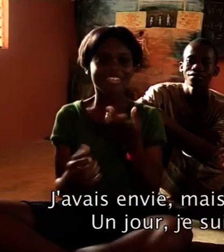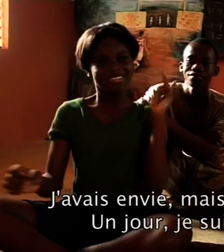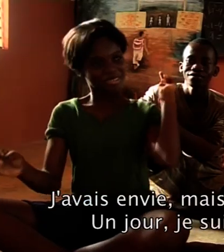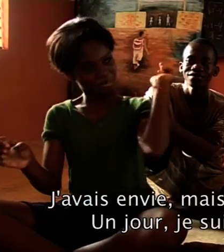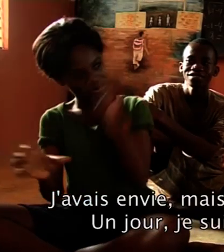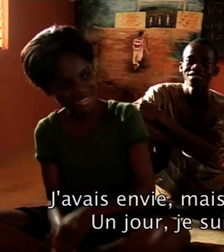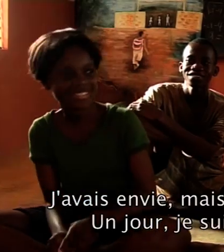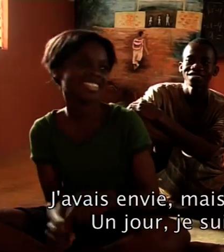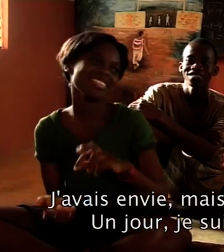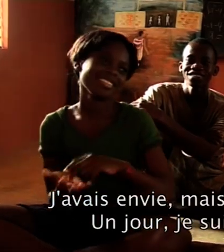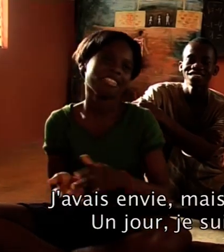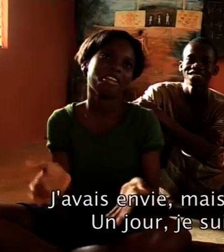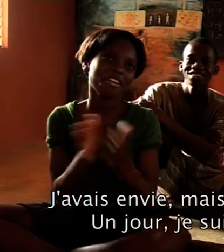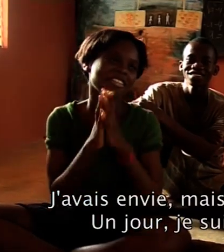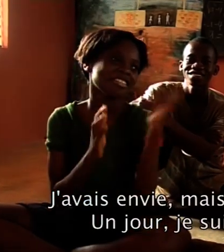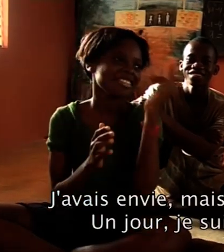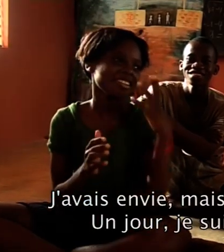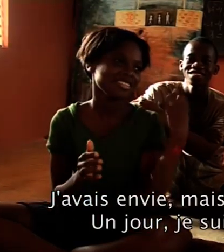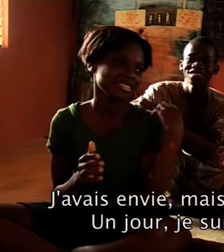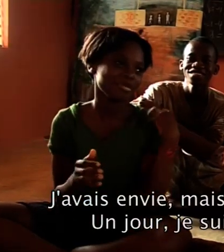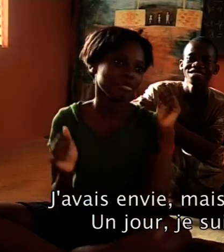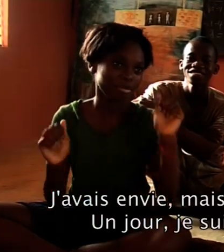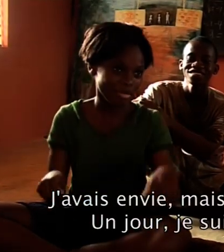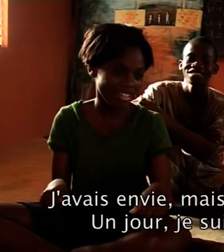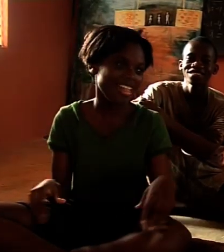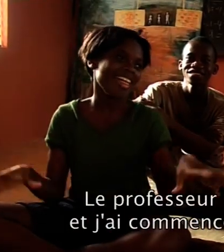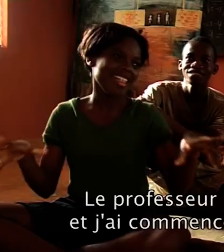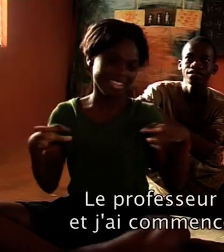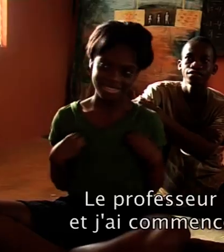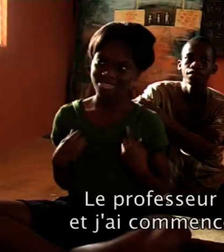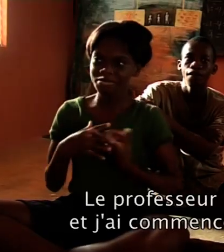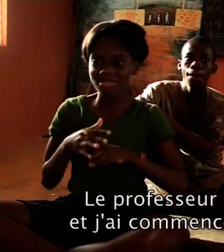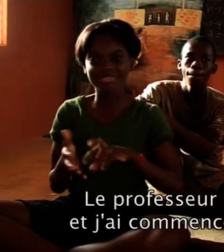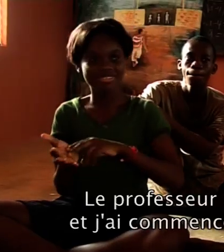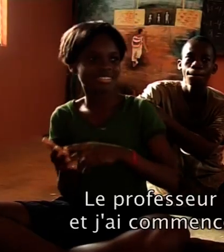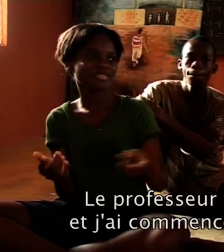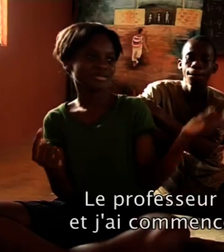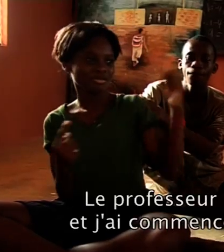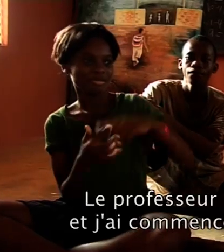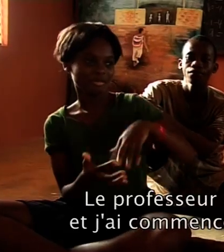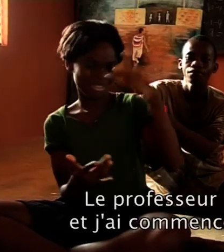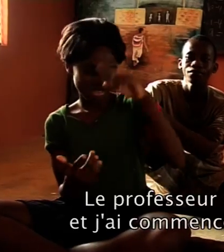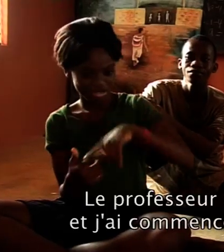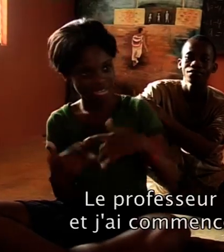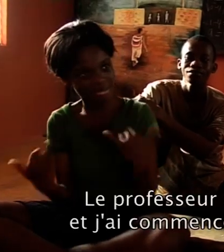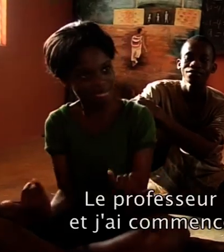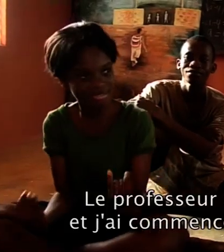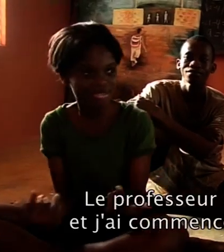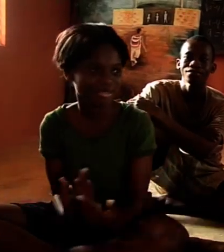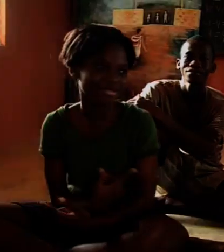voulais, mais j'avais peur. Et un jour, j'ai décidé de participer à la danse. J'ai demandé au professeur, il a accepté et j'ai commencé à danser jusqu'à